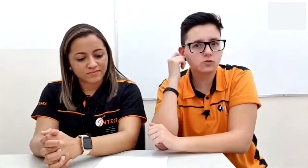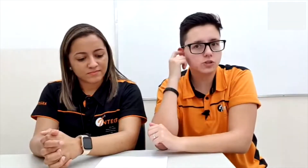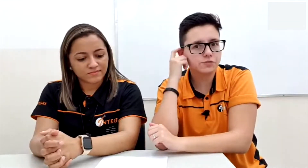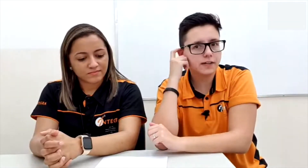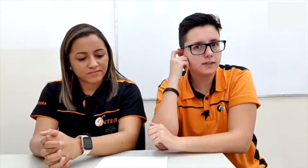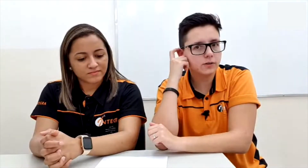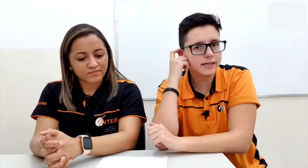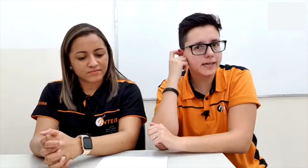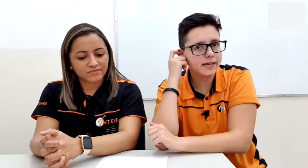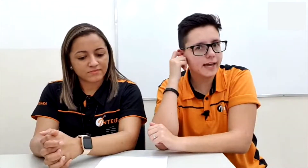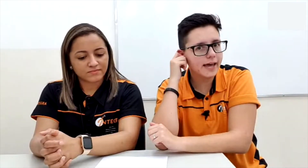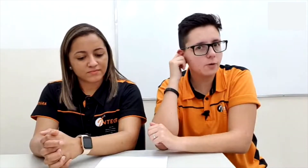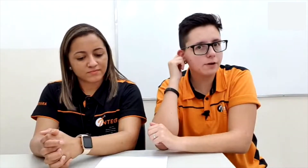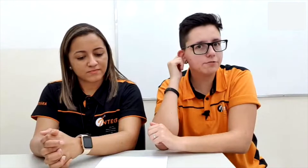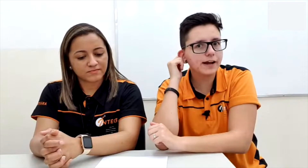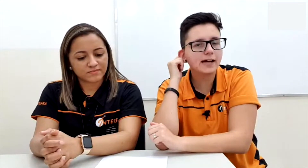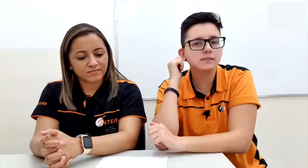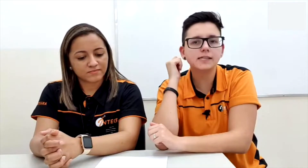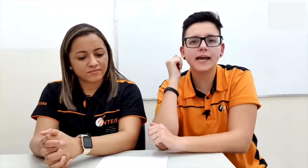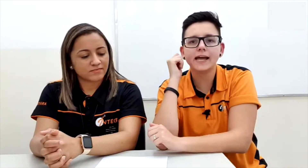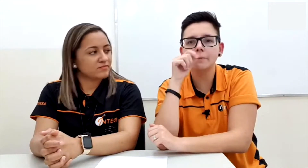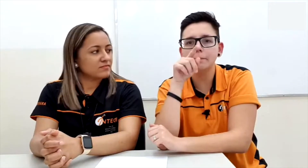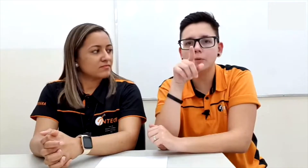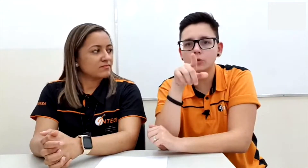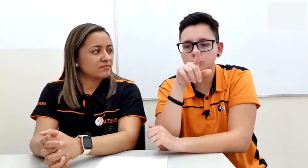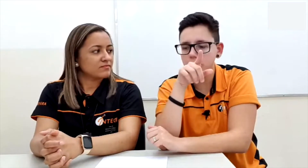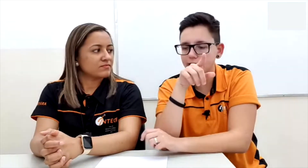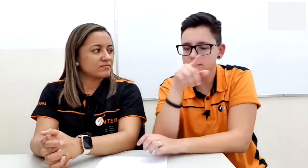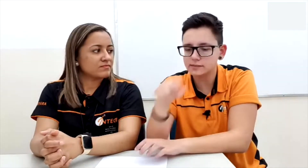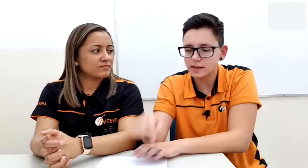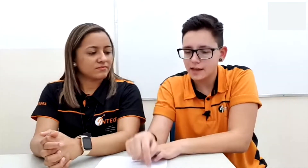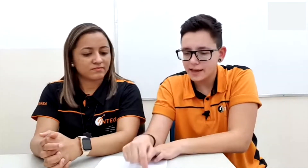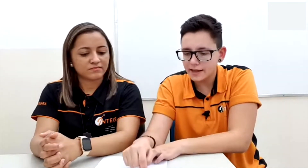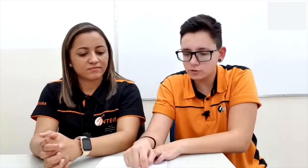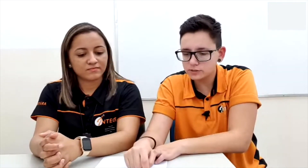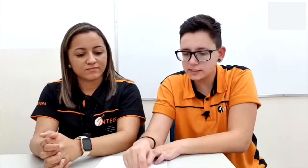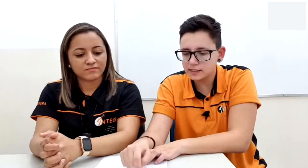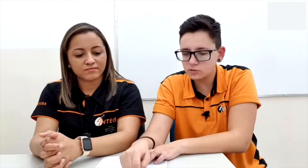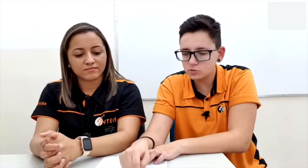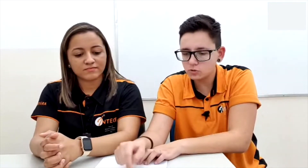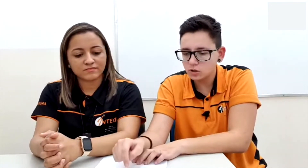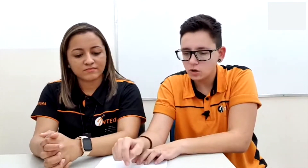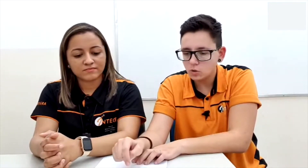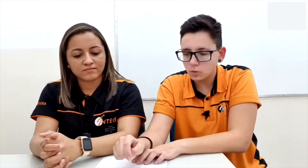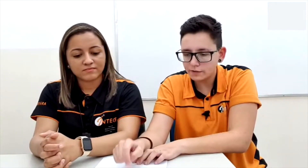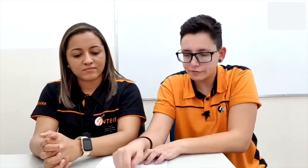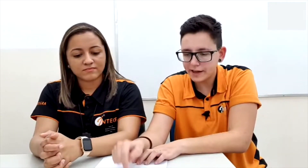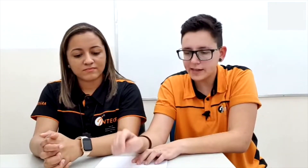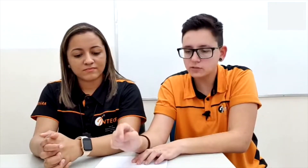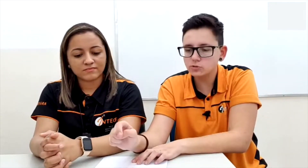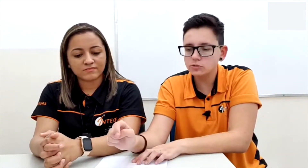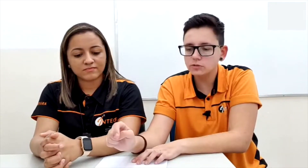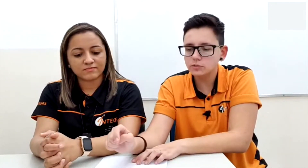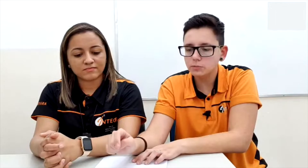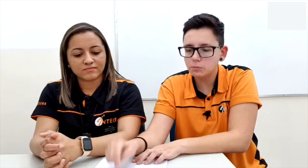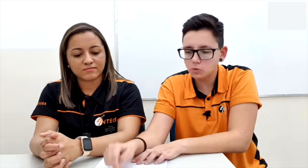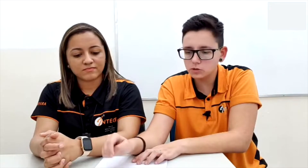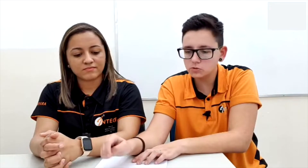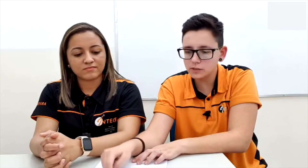estou te falando aqui é uma frase em português. Eu sinto um afeto muito